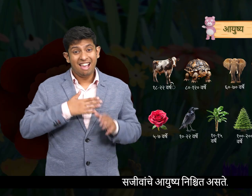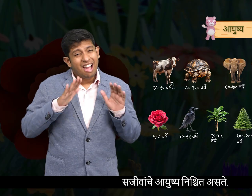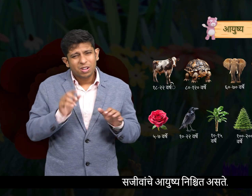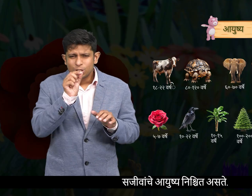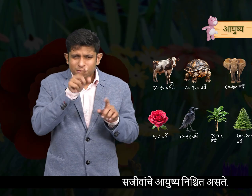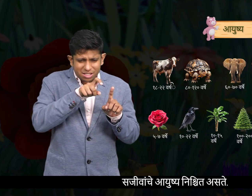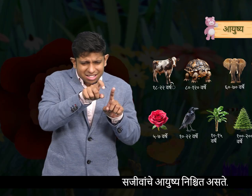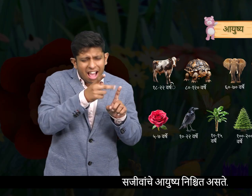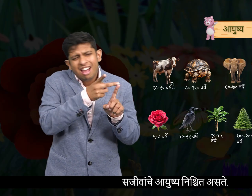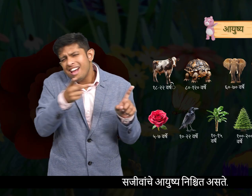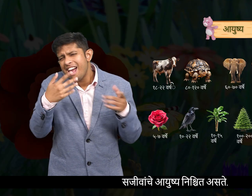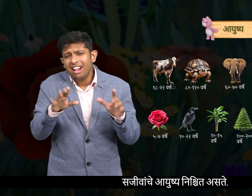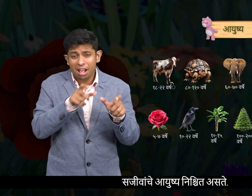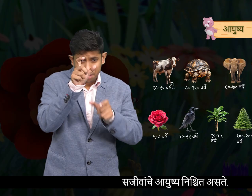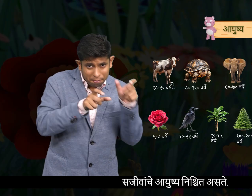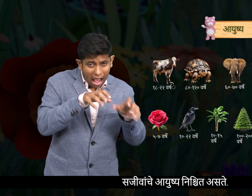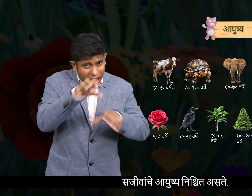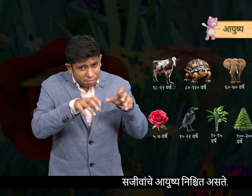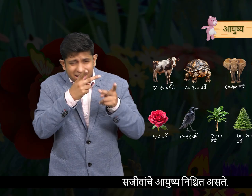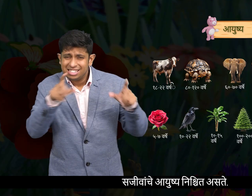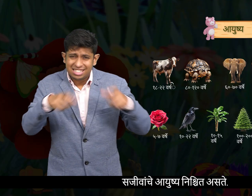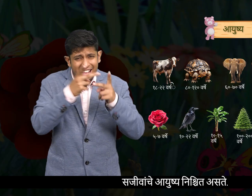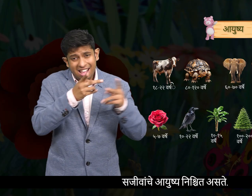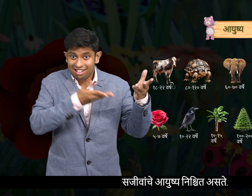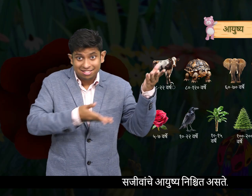सजीवांचे आयुष्य निश्चित असते.